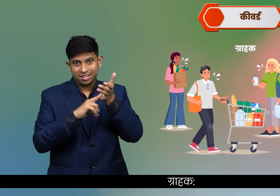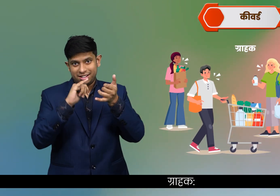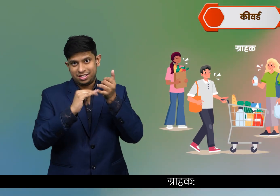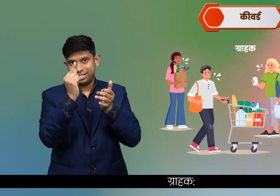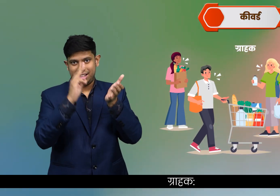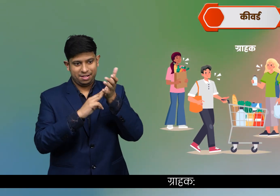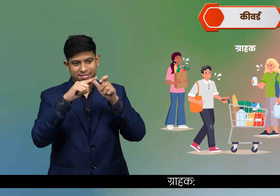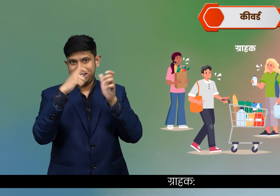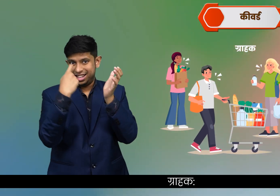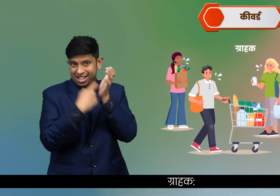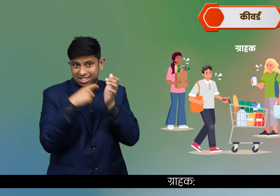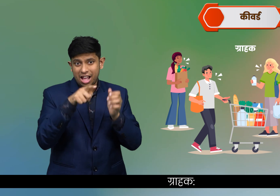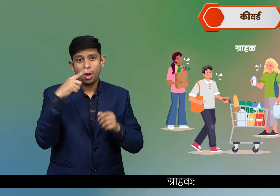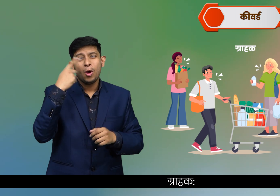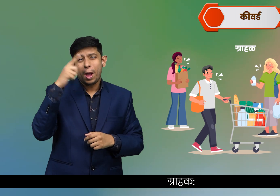ग्राहक,